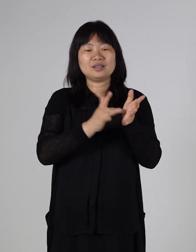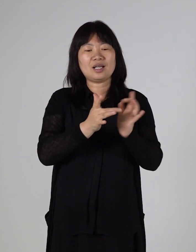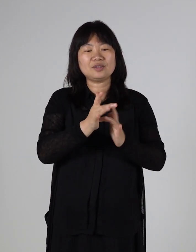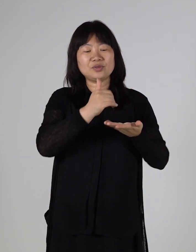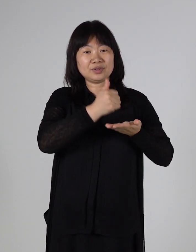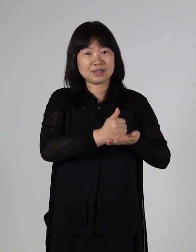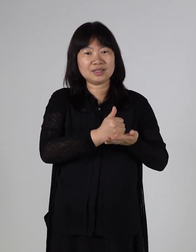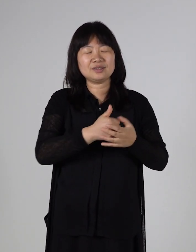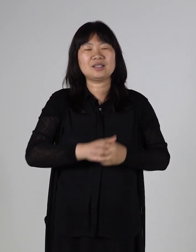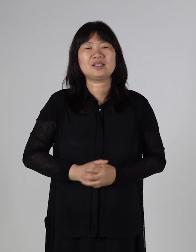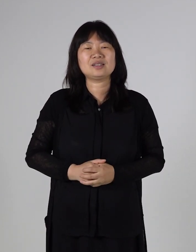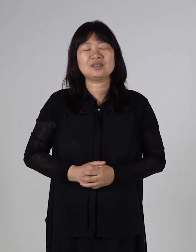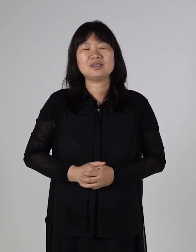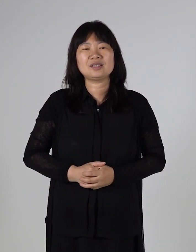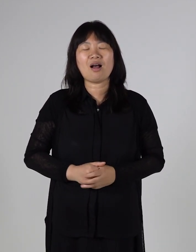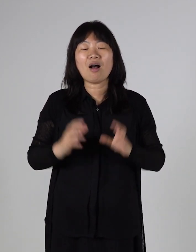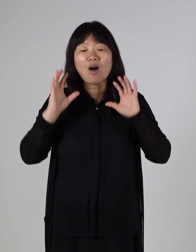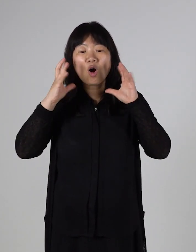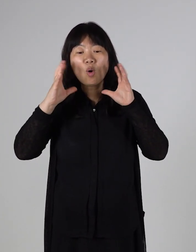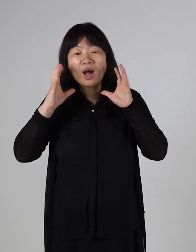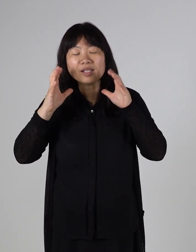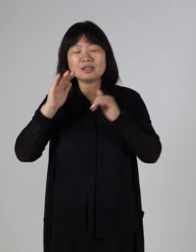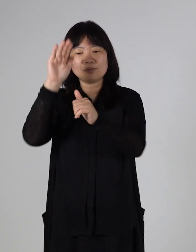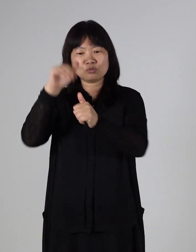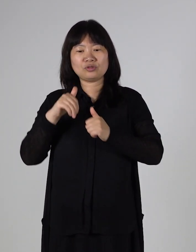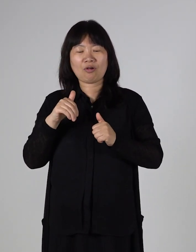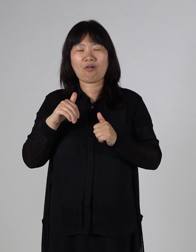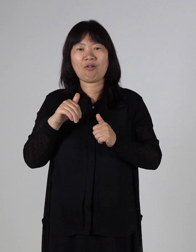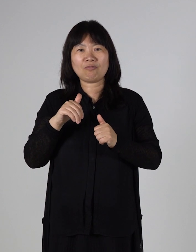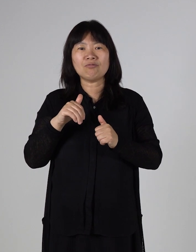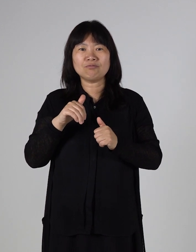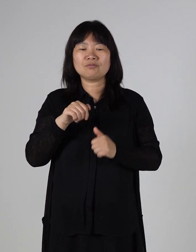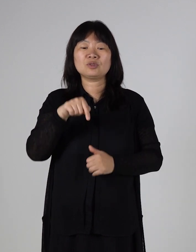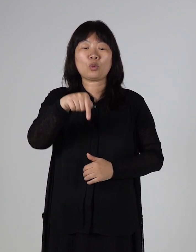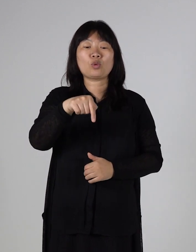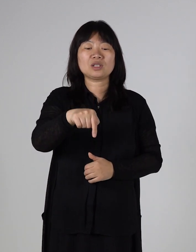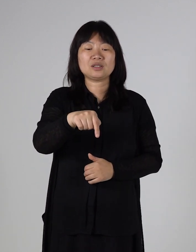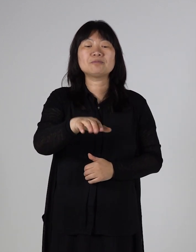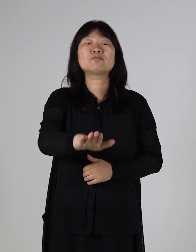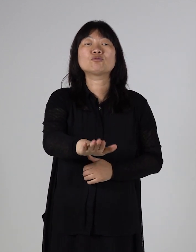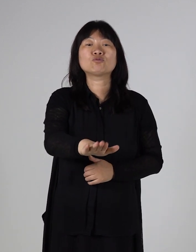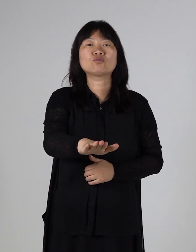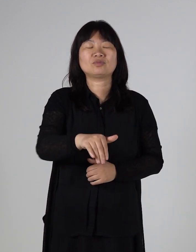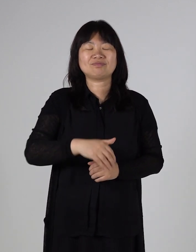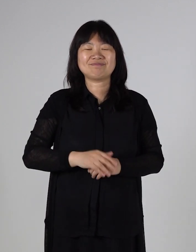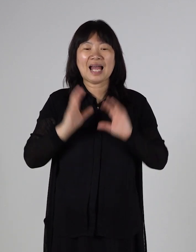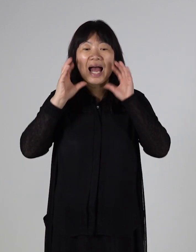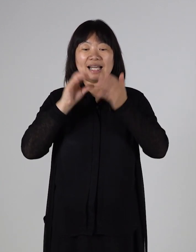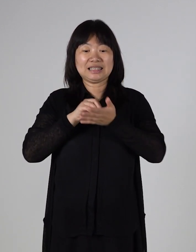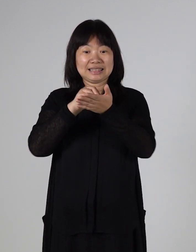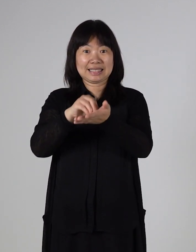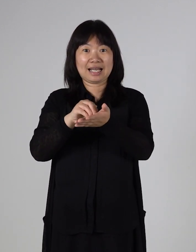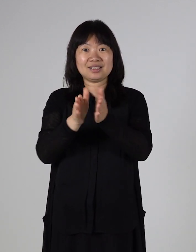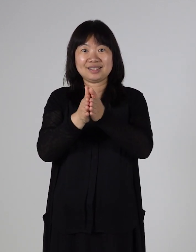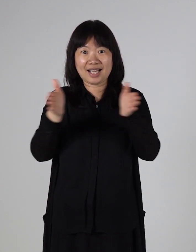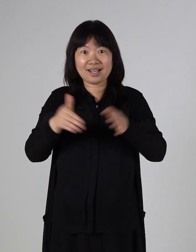예수께서 한 어린아이를 불러 그들 가운데 세웁니다. 드디어 어린아이가 등장을 해요.